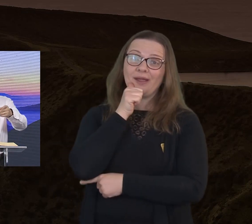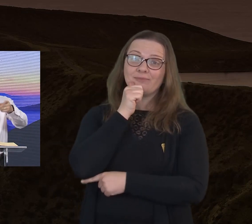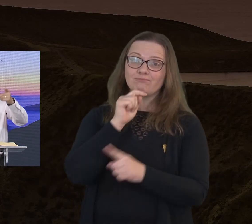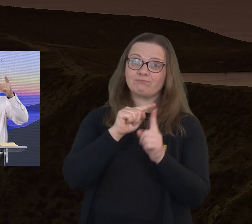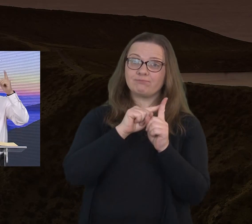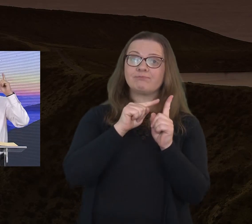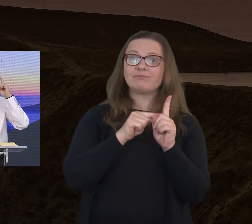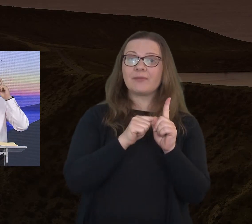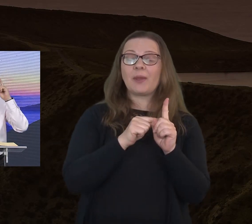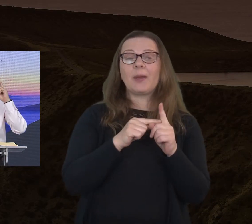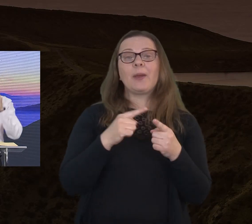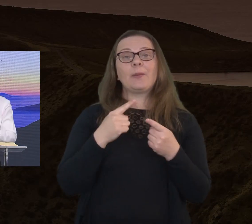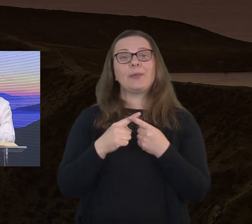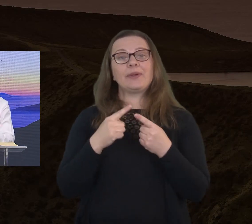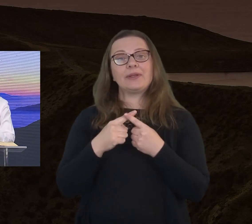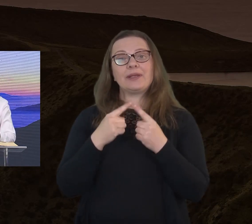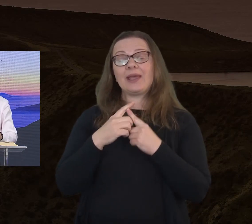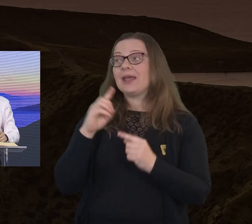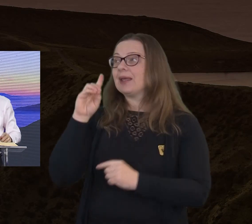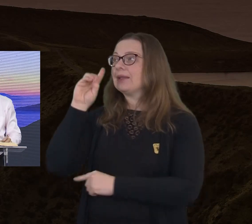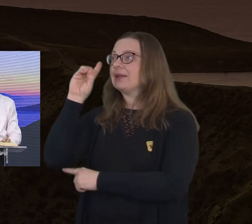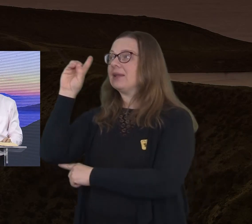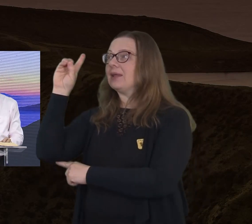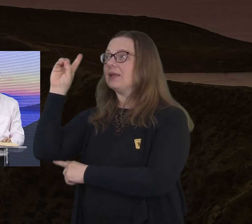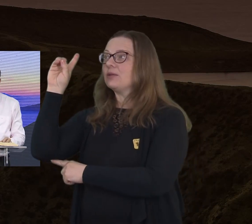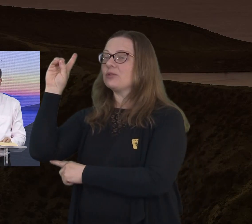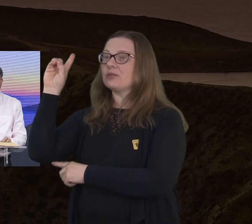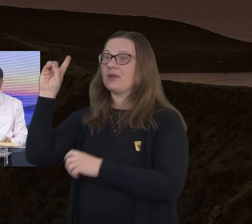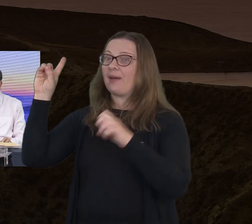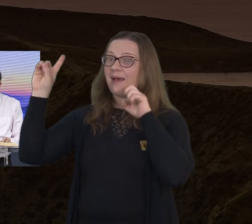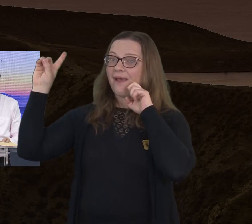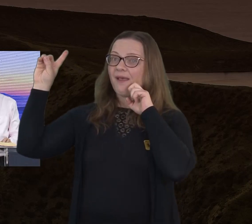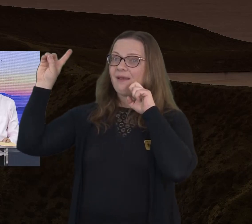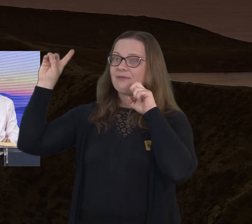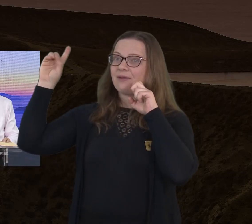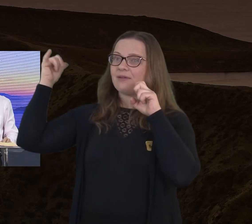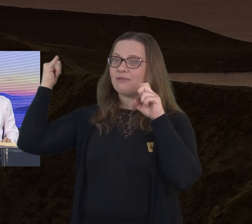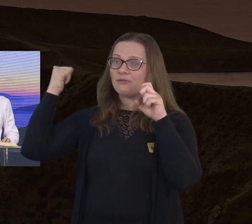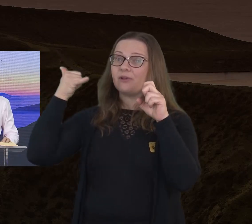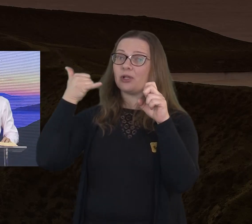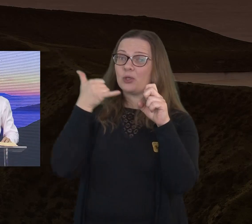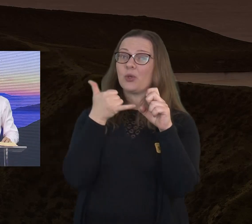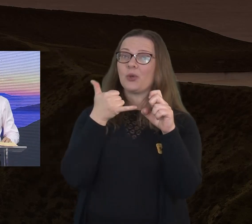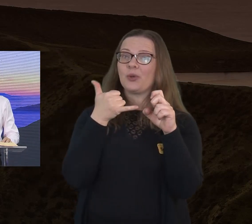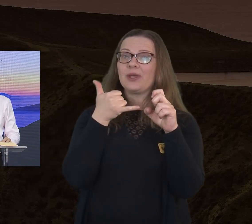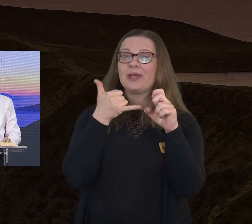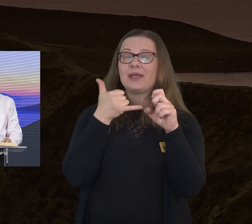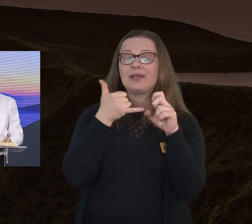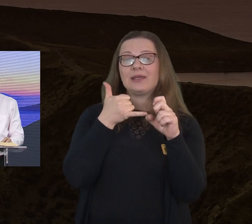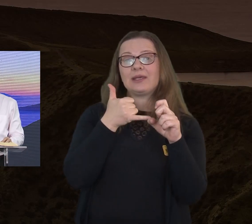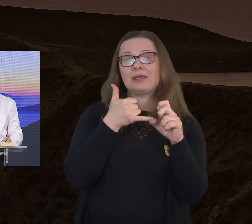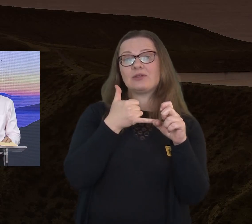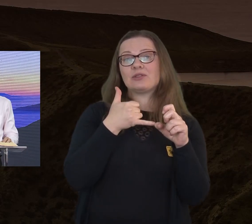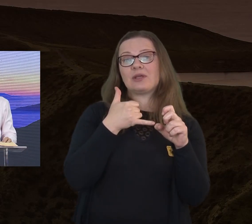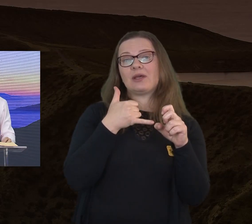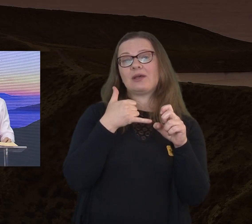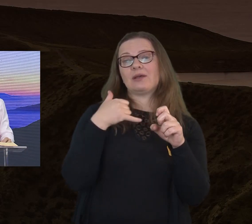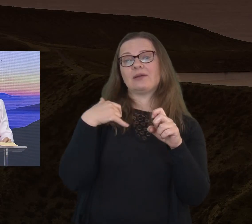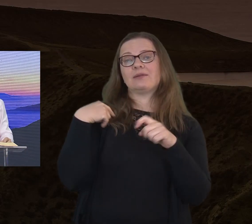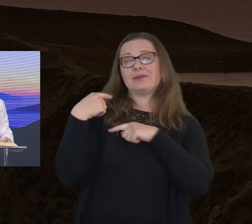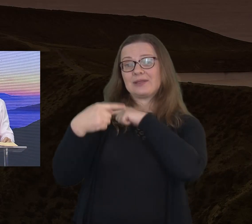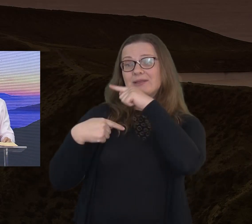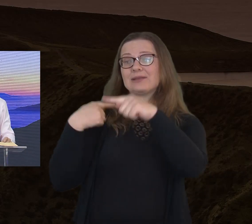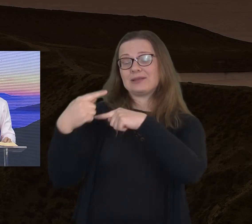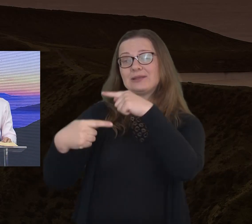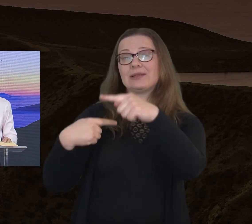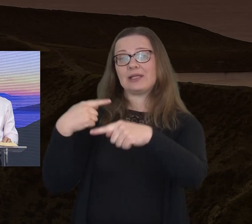o seu descendente pisará a cabeça da serpente. Então, o descendente